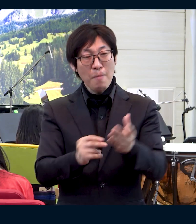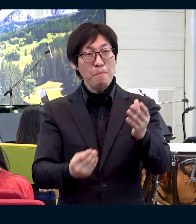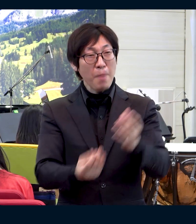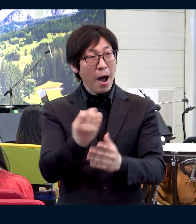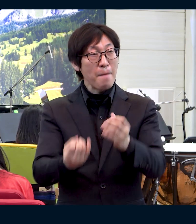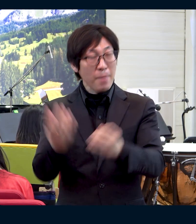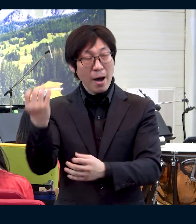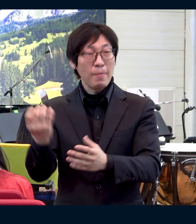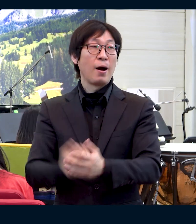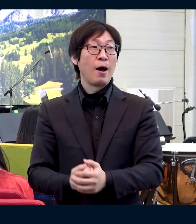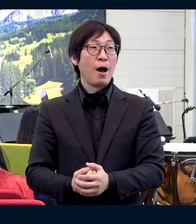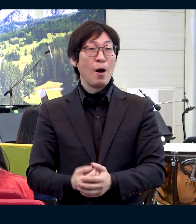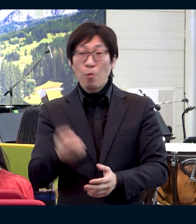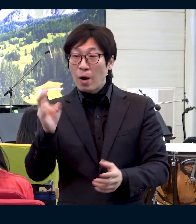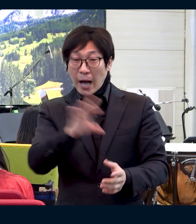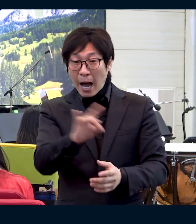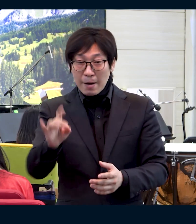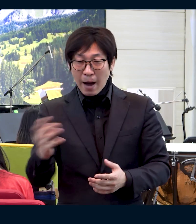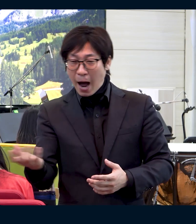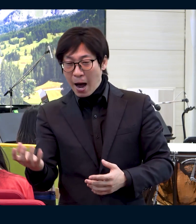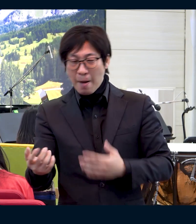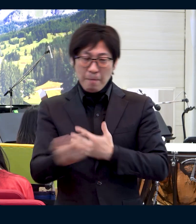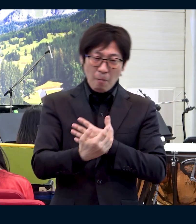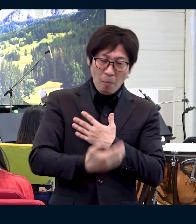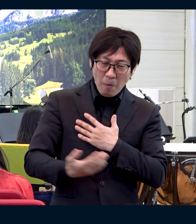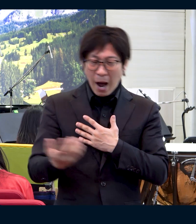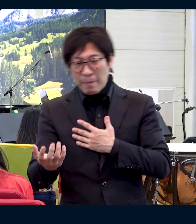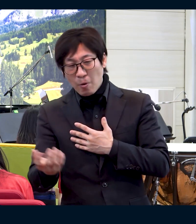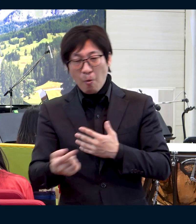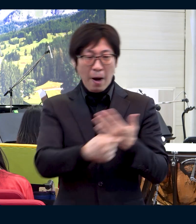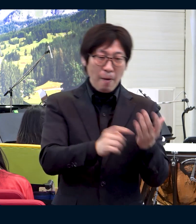생깁니다. 혹은 몸이 아프기도 합니다. 때로는 마음이